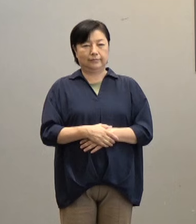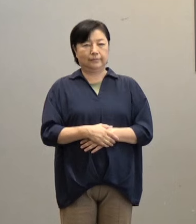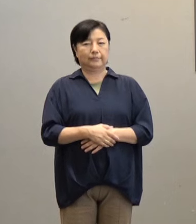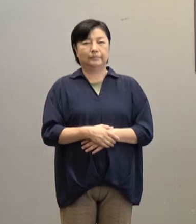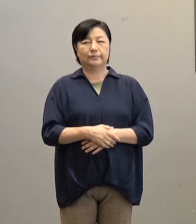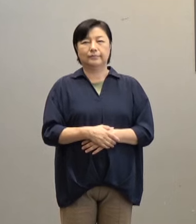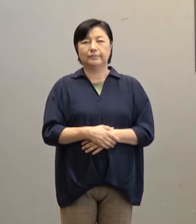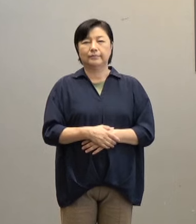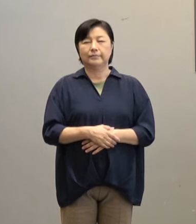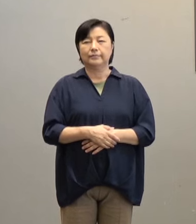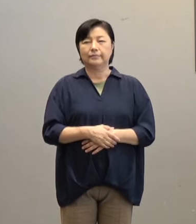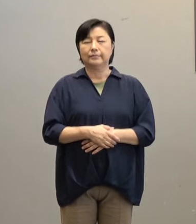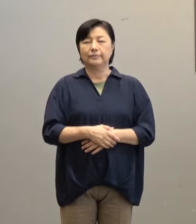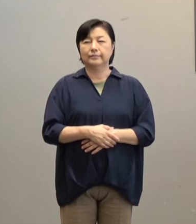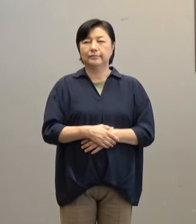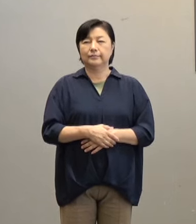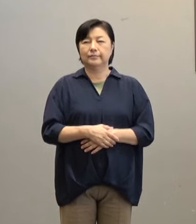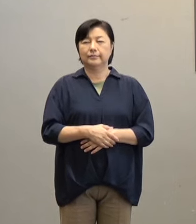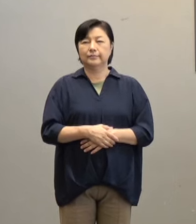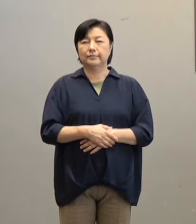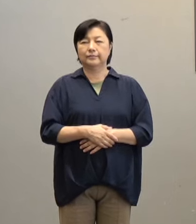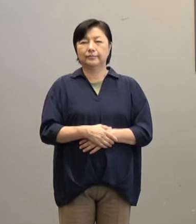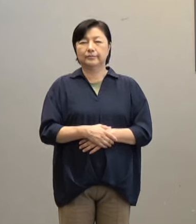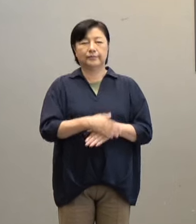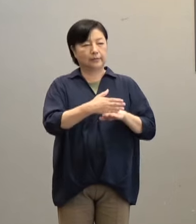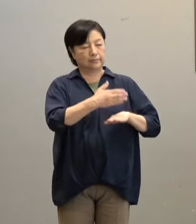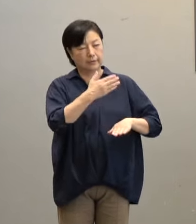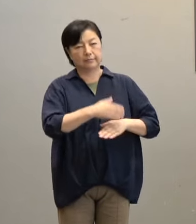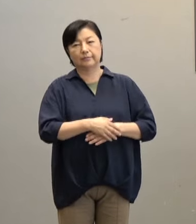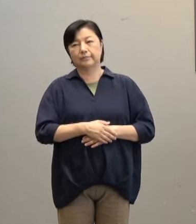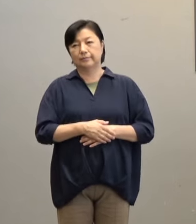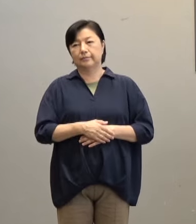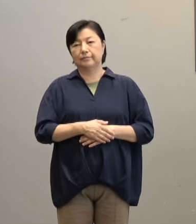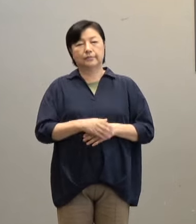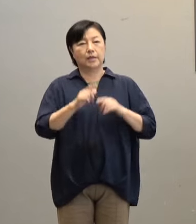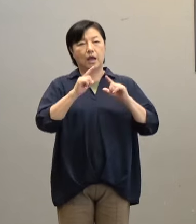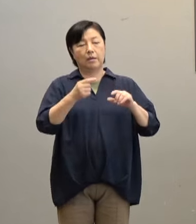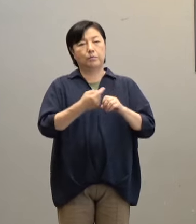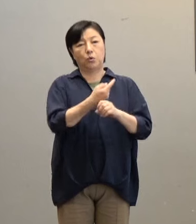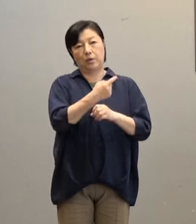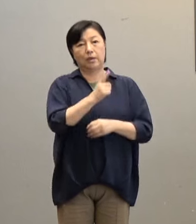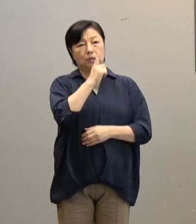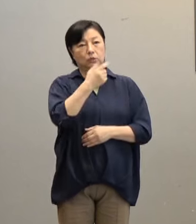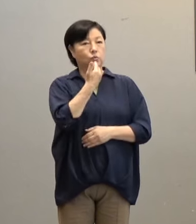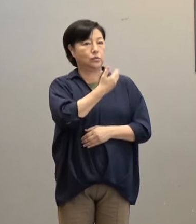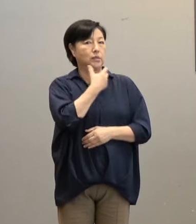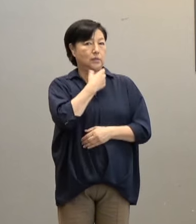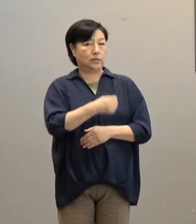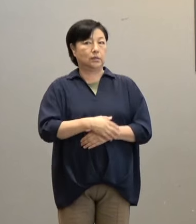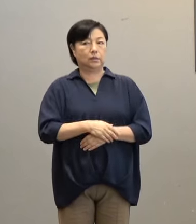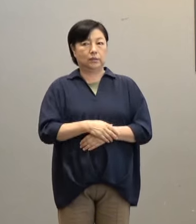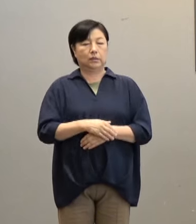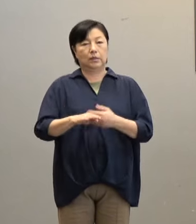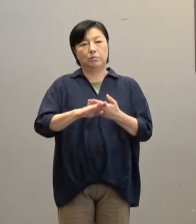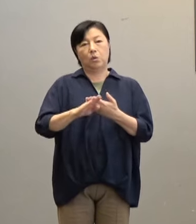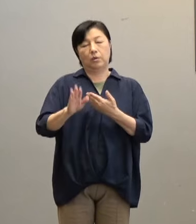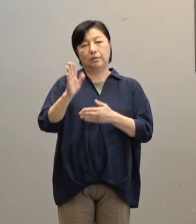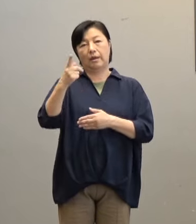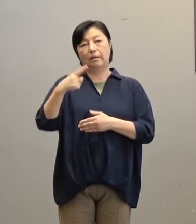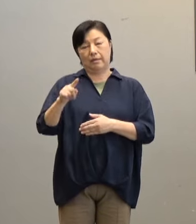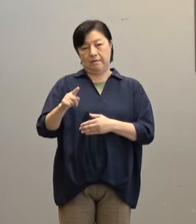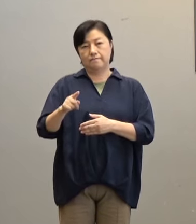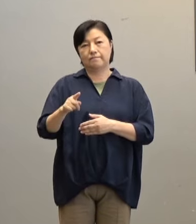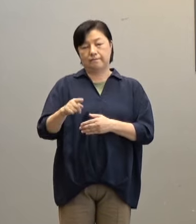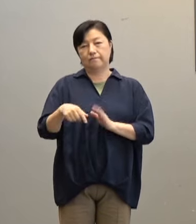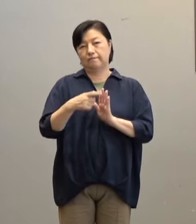れていきたいなというふうに考えています。 ありがとうございます。発表前で一つお伺いしたいんですけども、他県の話題になって恐縮なんですけれ